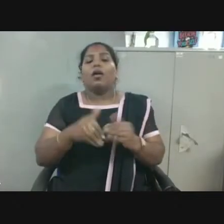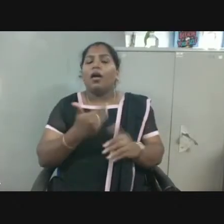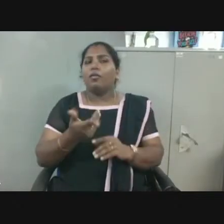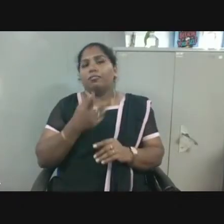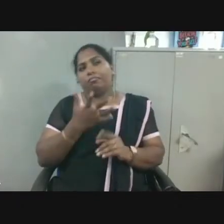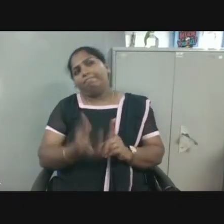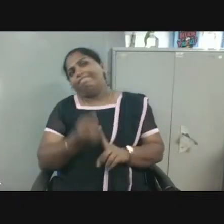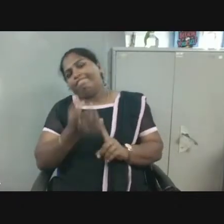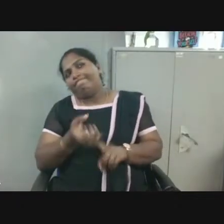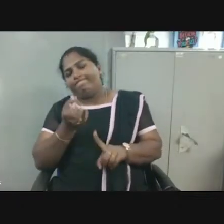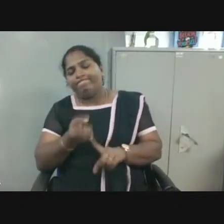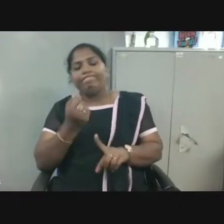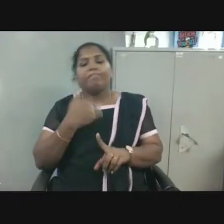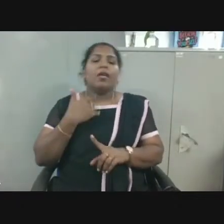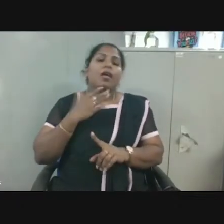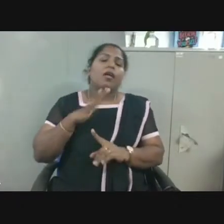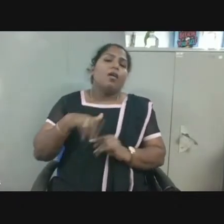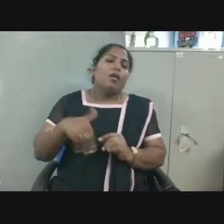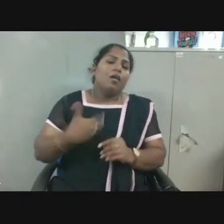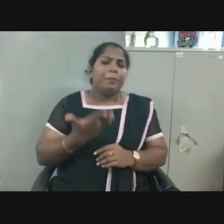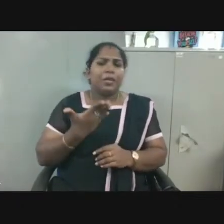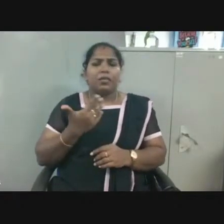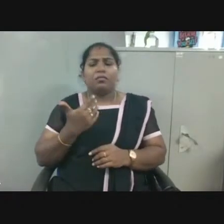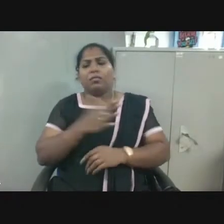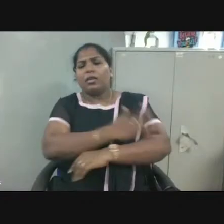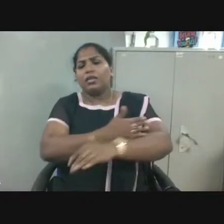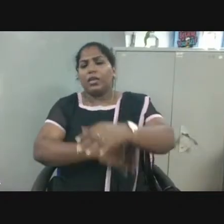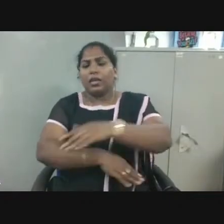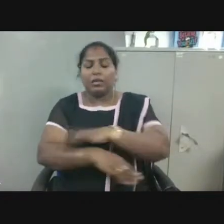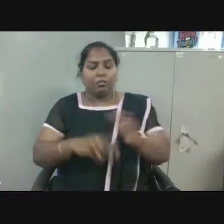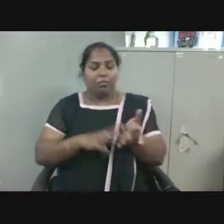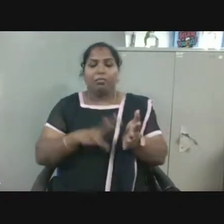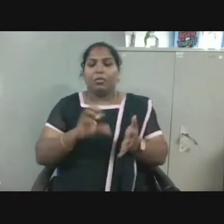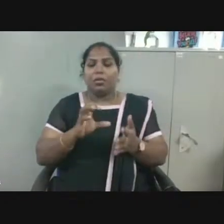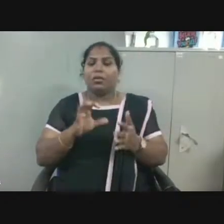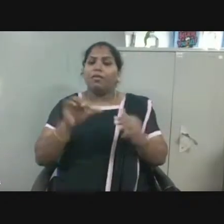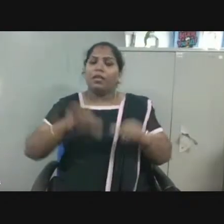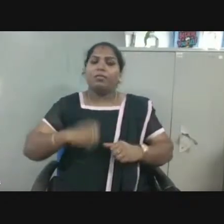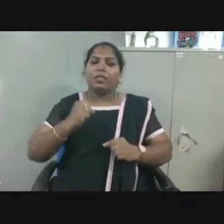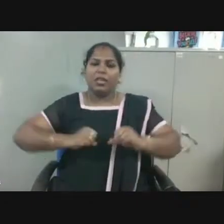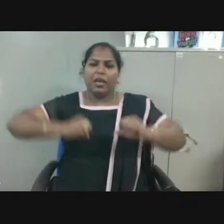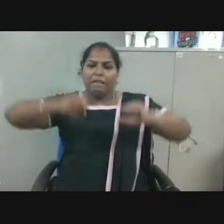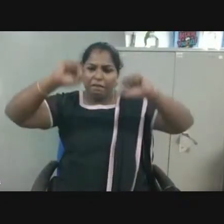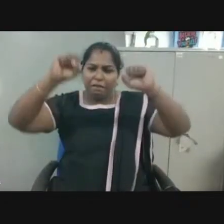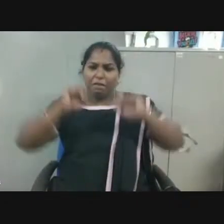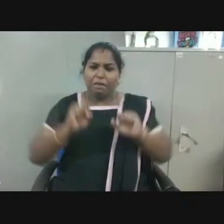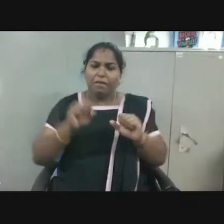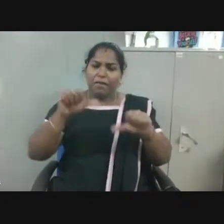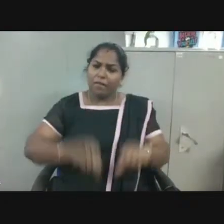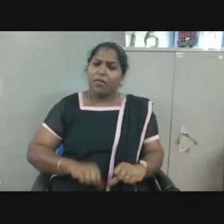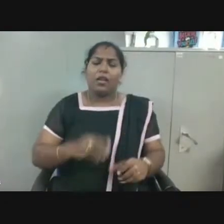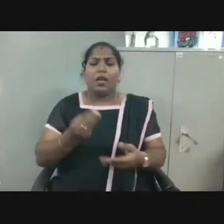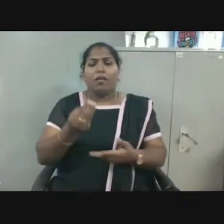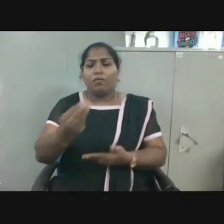കണ്ടുപിടിച്ച് പോകുന്നില്ലെങ്കിൽ അടുത്ത ഇത് കൂടുമ്പോൾ കൈയിന്റെ മസിലിനെ ബാധിക്കാൻ തുടങ്ങും. കൈ പൊക്കാനുള്ള ബുദ്ധിമുട്ട്, പിന്നെ പതുക്കെ പതുക്കെ ഭക്ഷണം